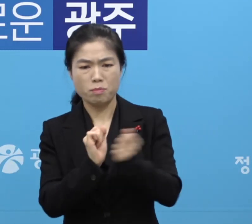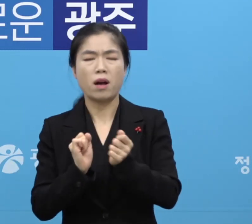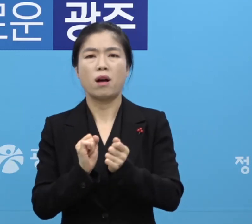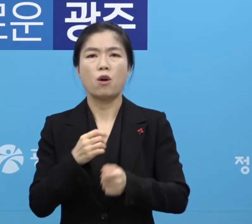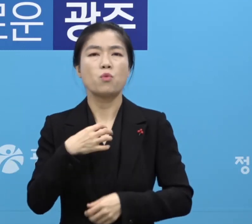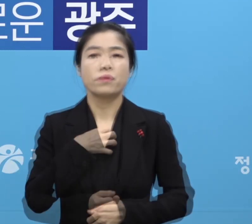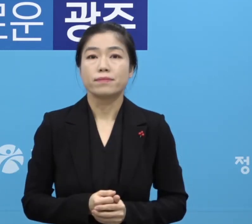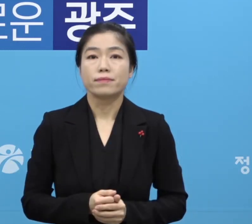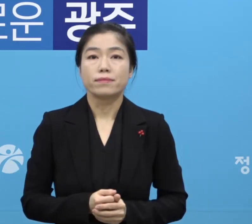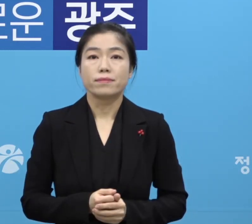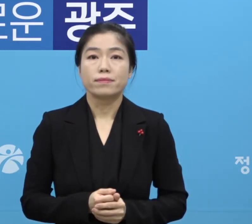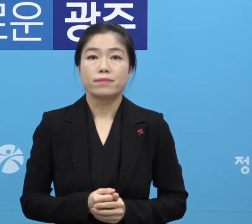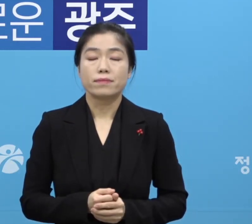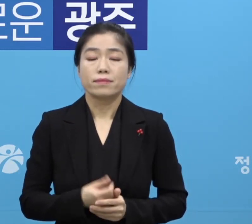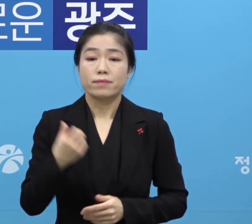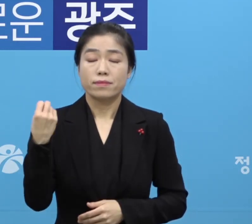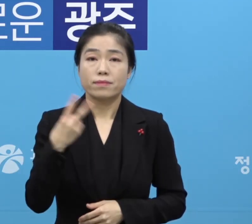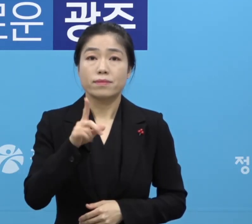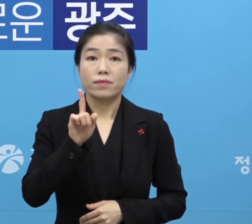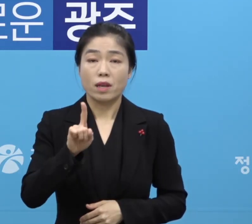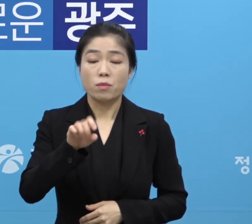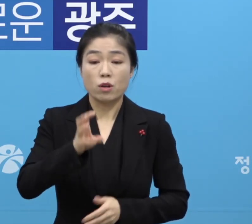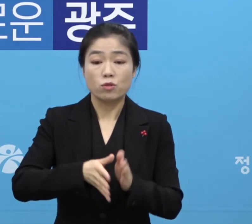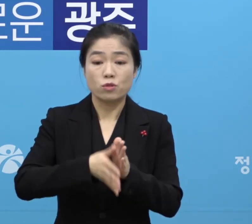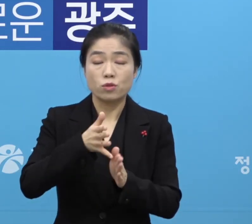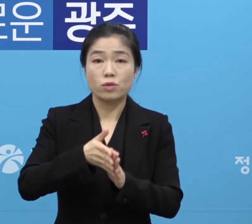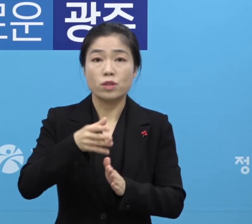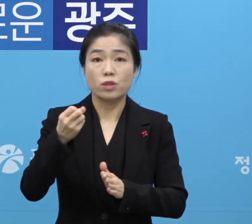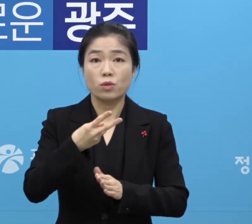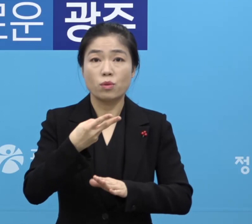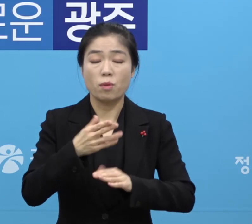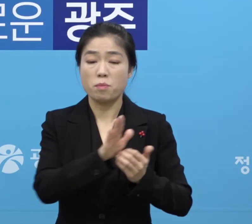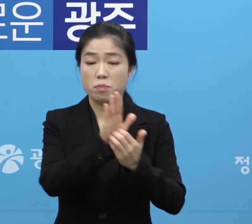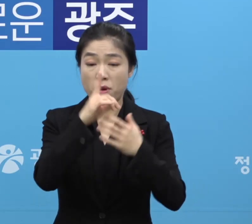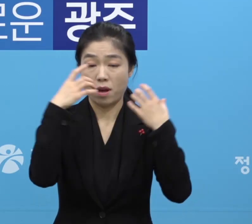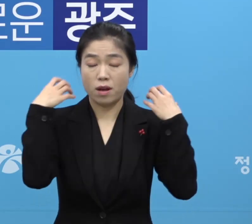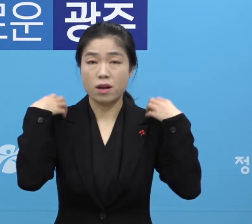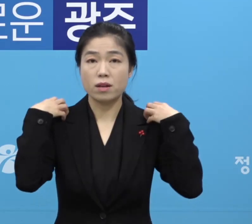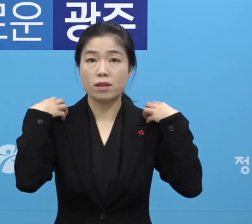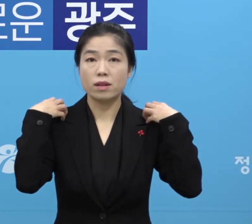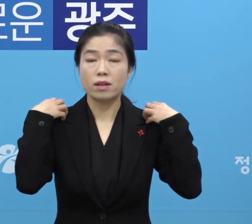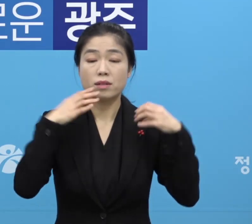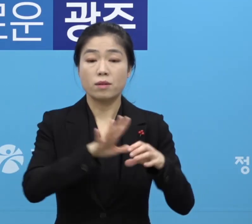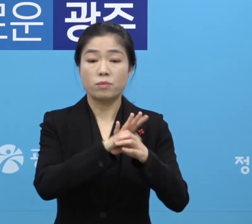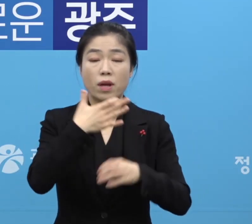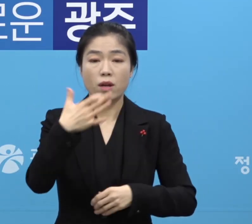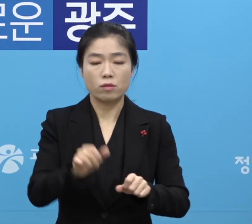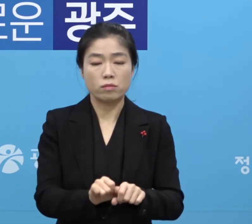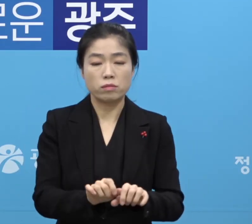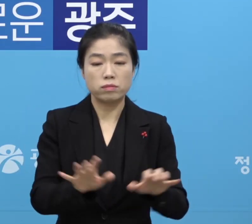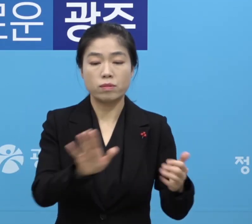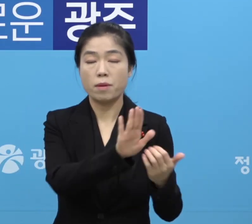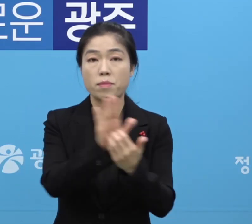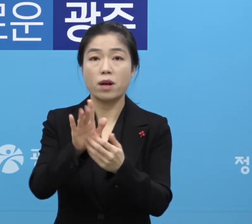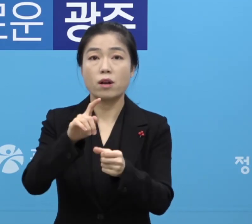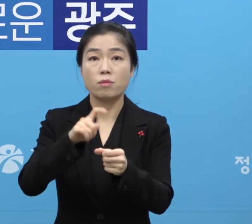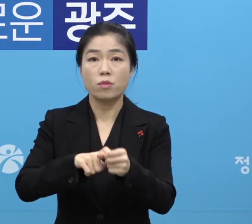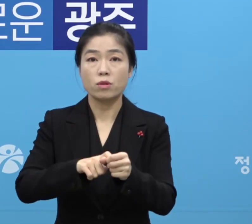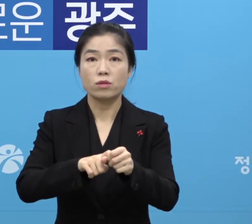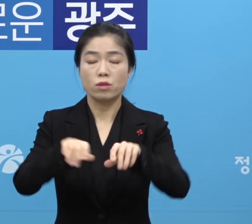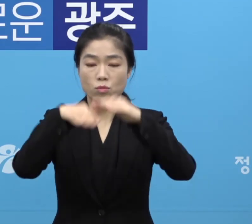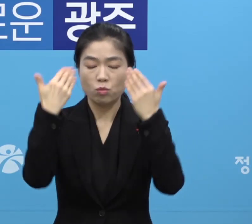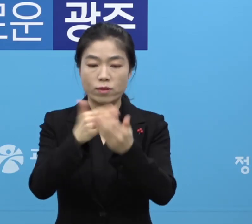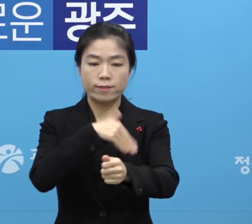감염될 수 있습니다. 다시 한번 우리 시를 비롯해서 방역당국에서는 코로나19 확산을 막기 위해